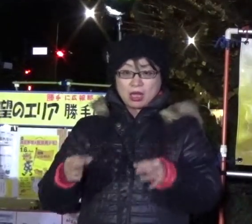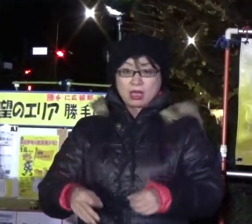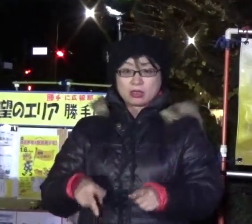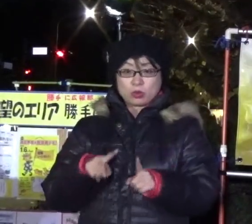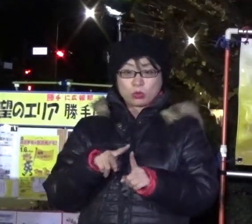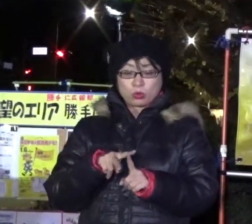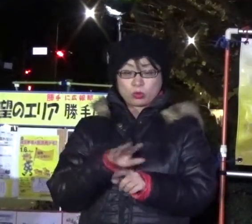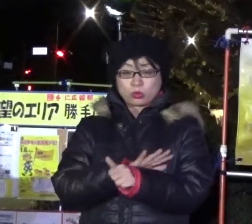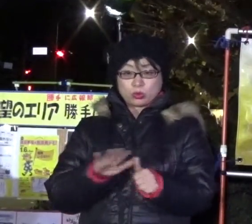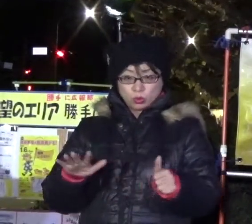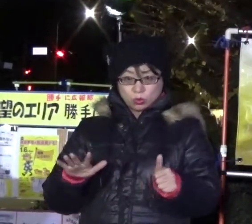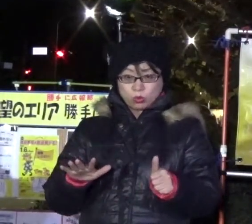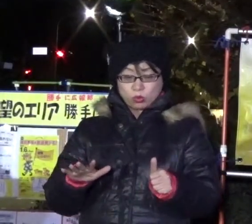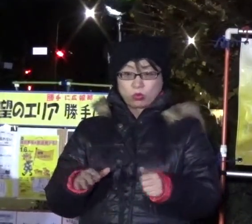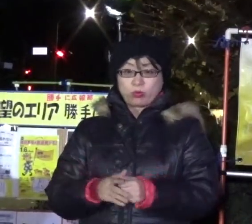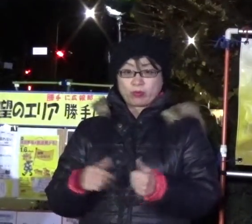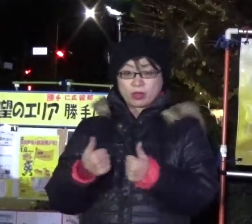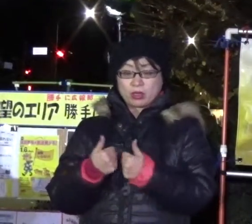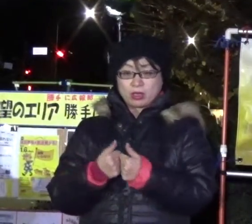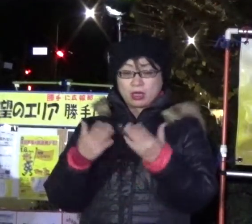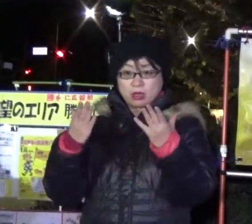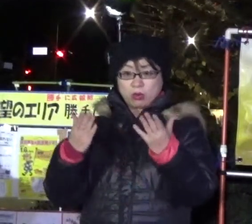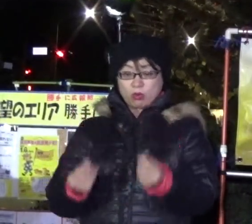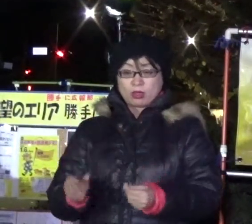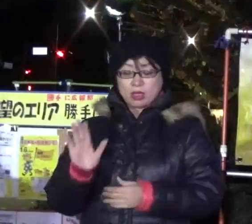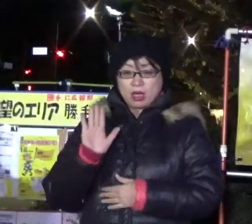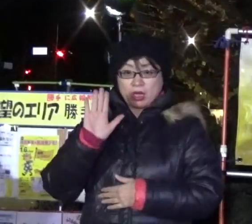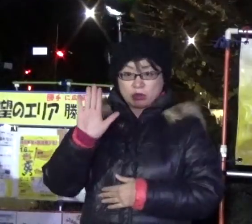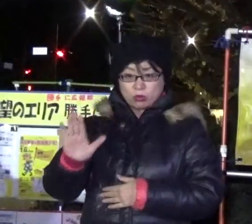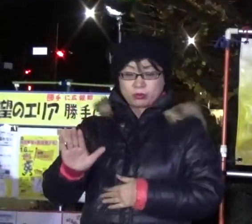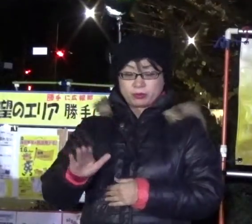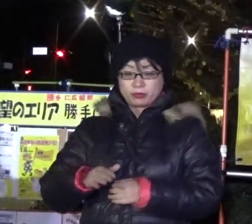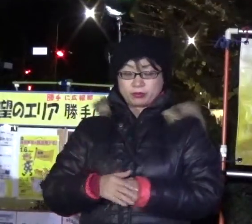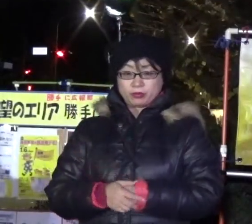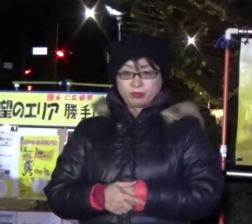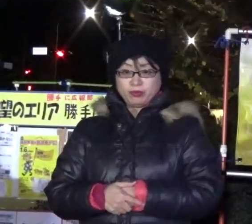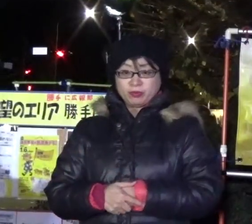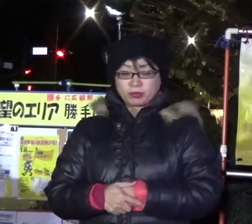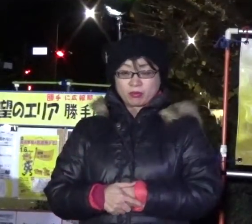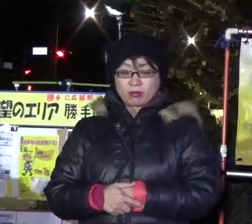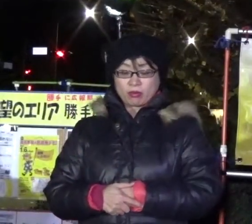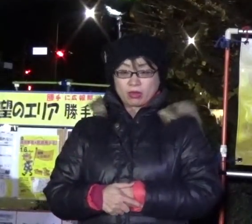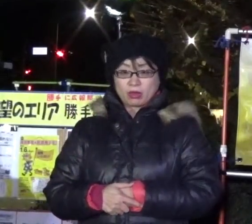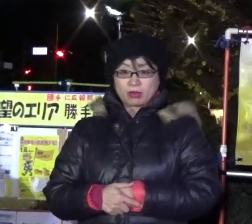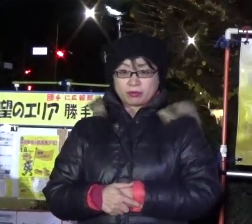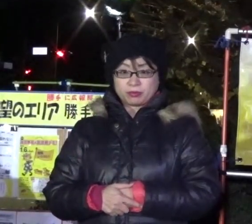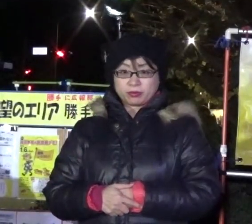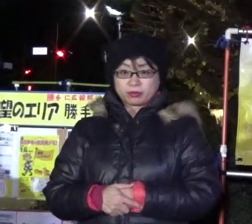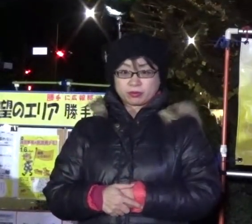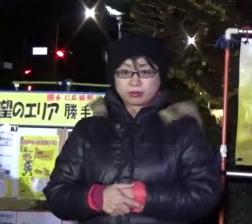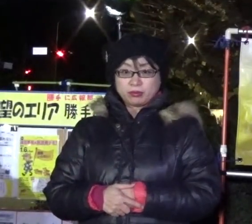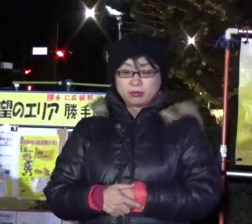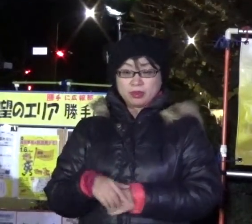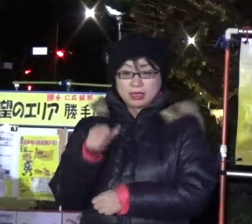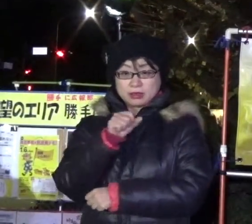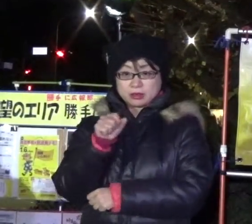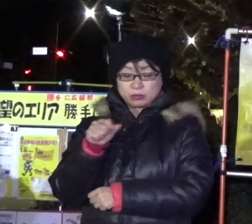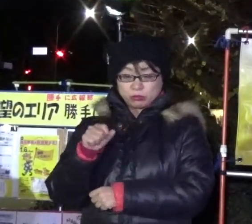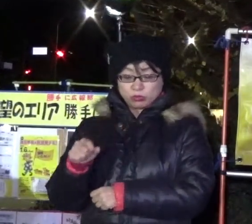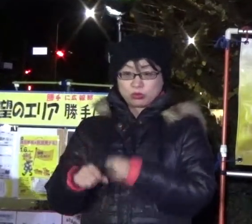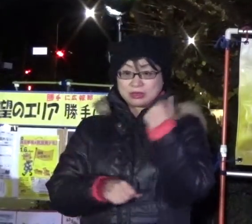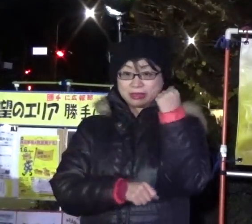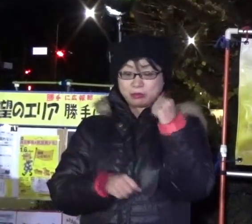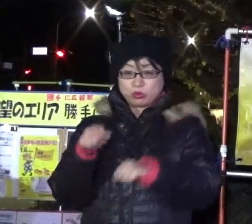会が終わった後記者列がありまして、まあ私は一般傍聴だったんですけど、一般傍聴だからって追い出されることもないので、記者列も残って聞いてたんですけ